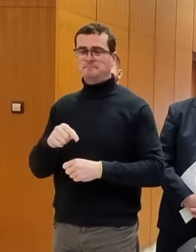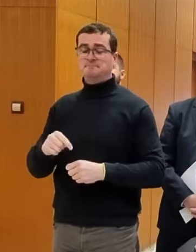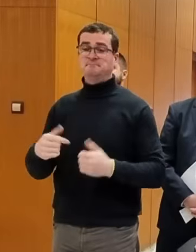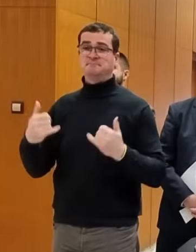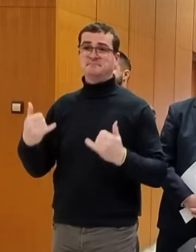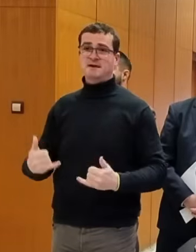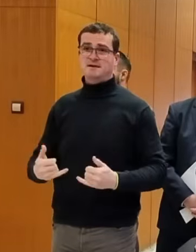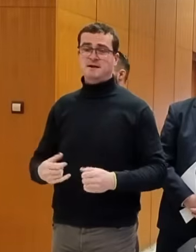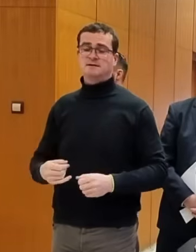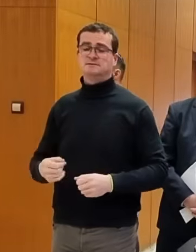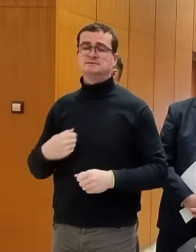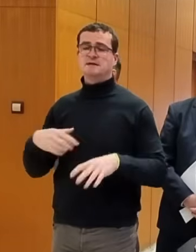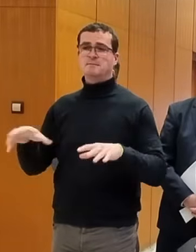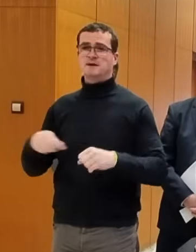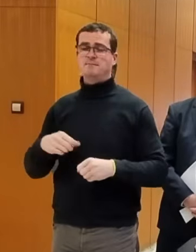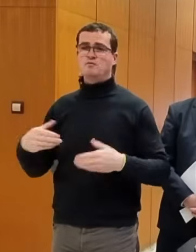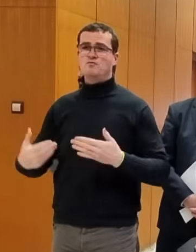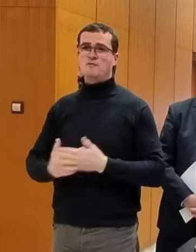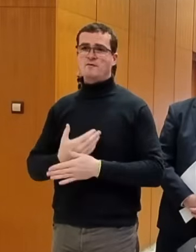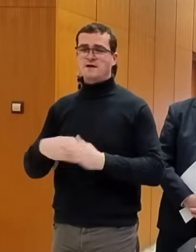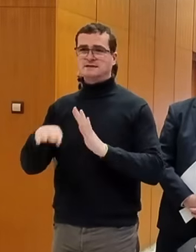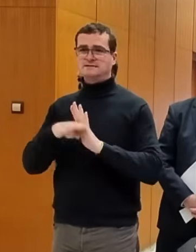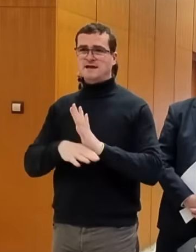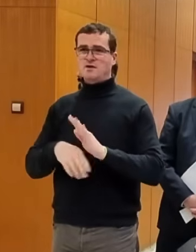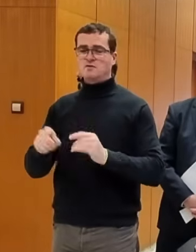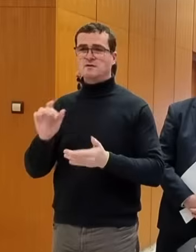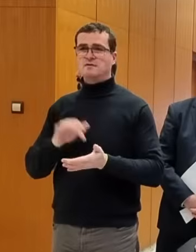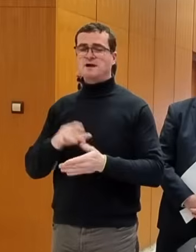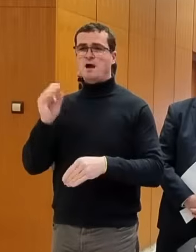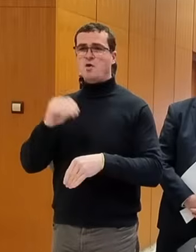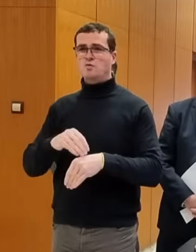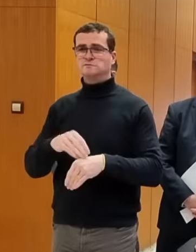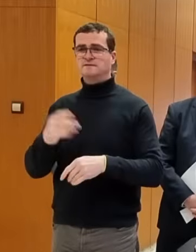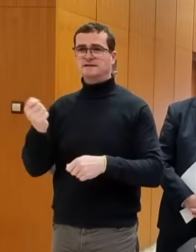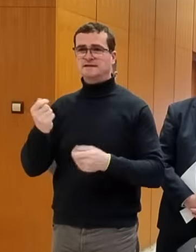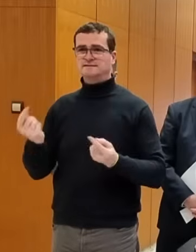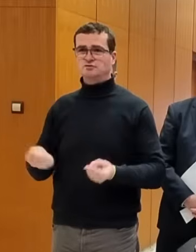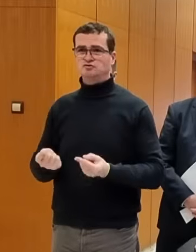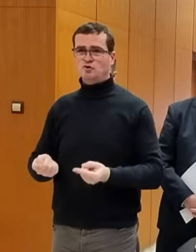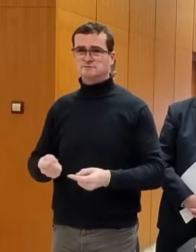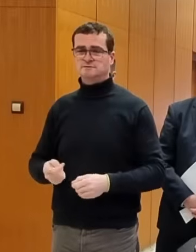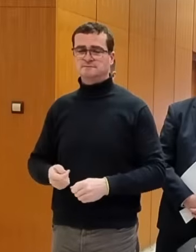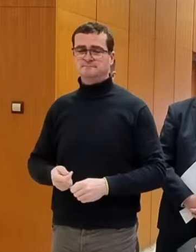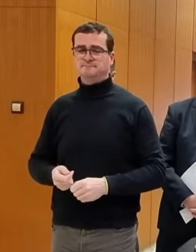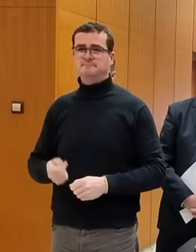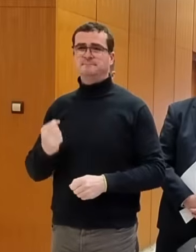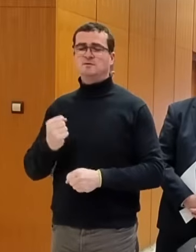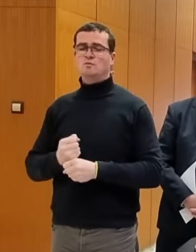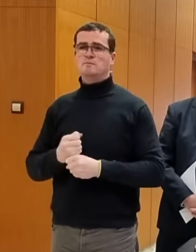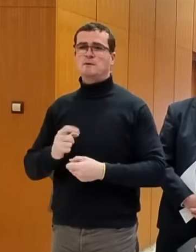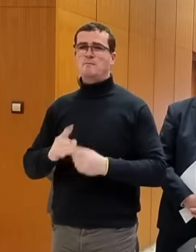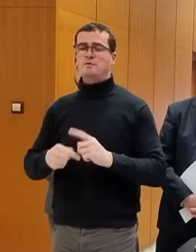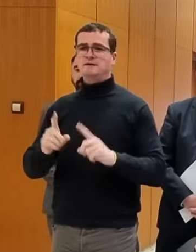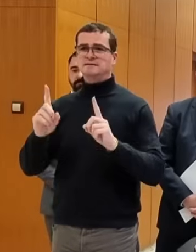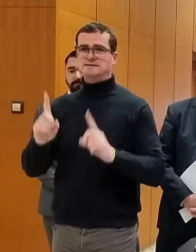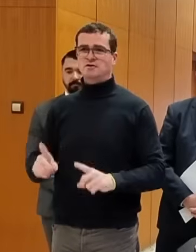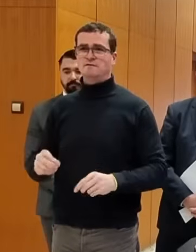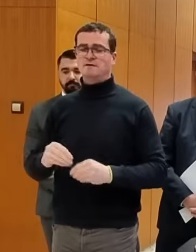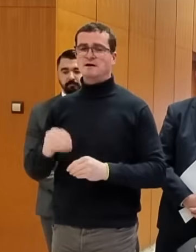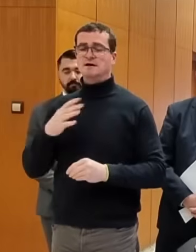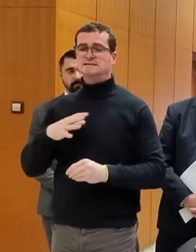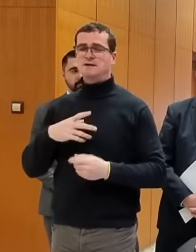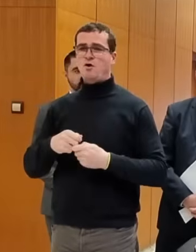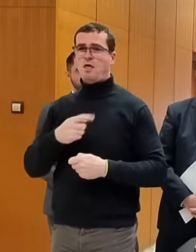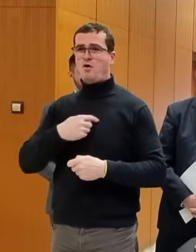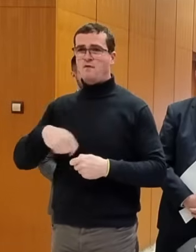Dámy a páni, prijali sme novelizáciu zákona, ktorá sa týka oznamovateľov trestnej činnosti. Urobím politické stanovisko, ak budú